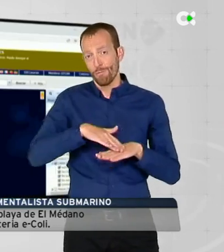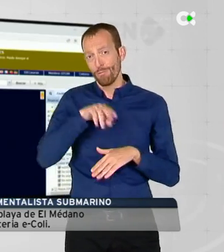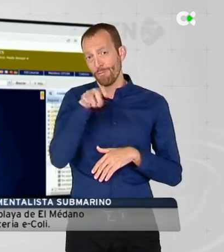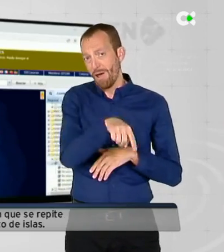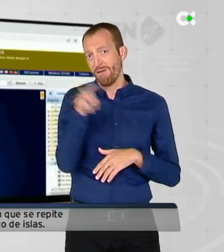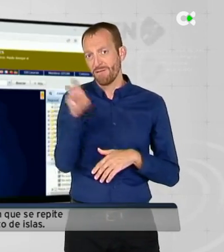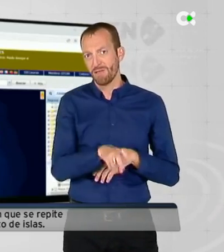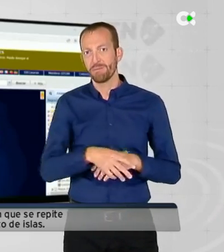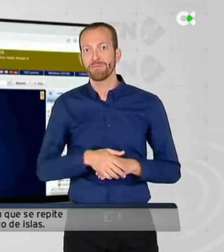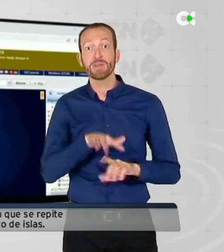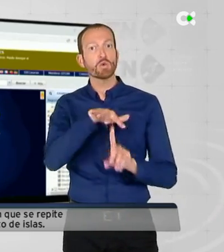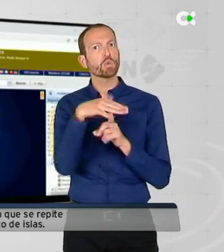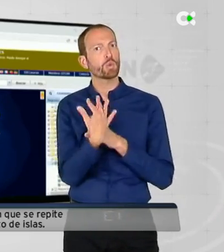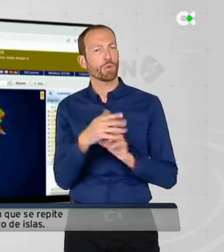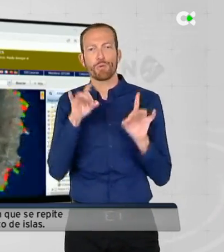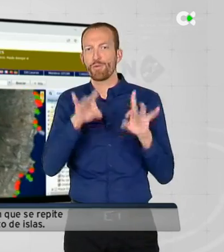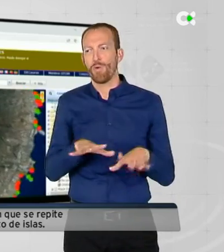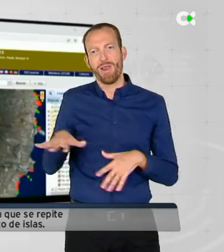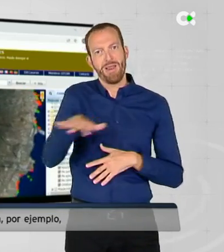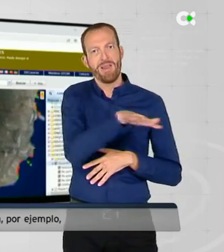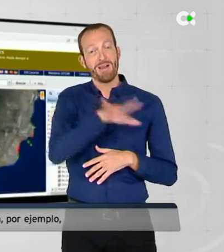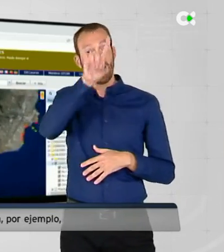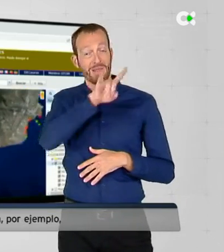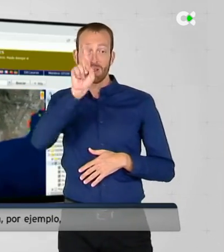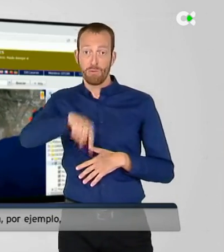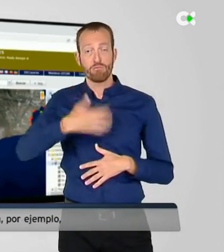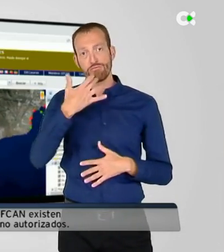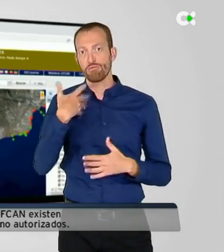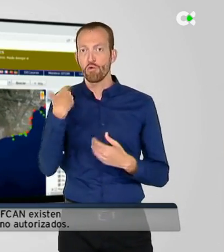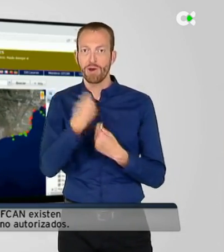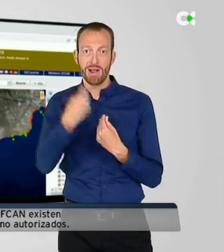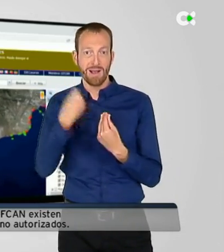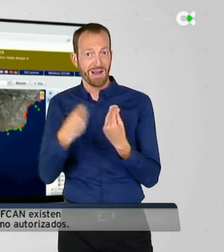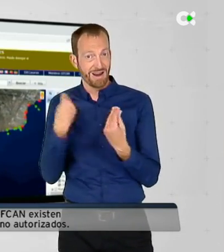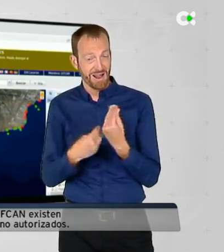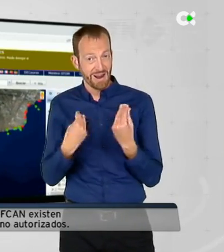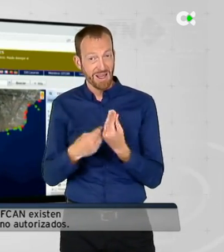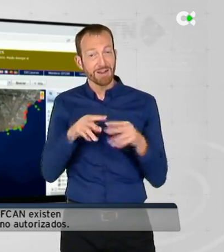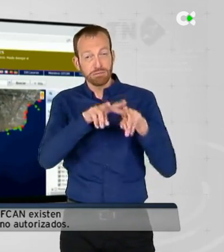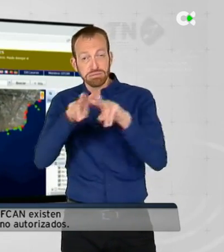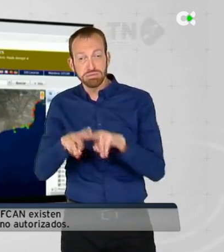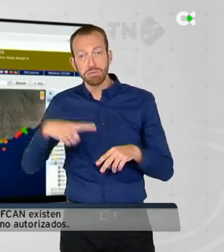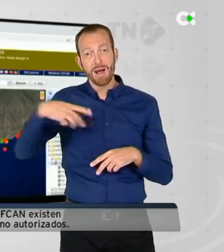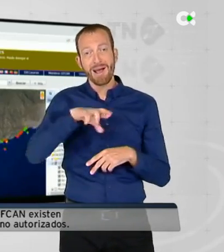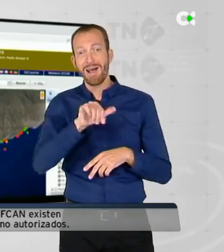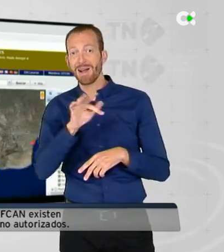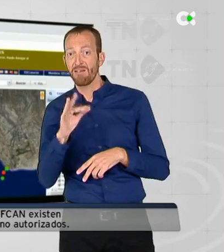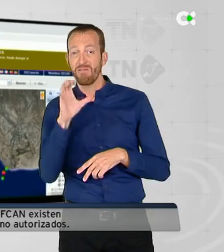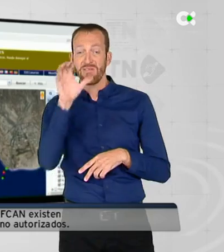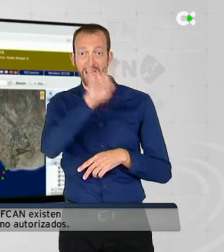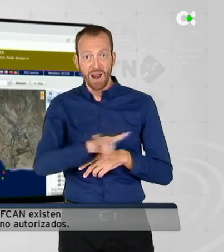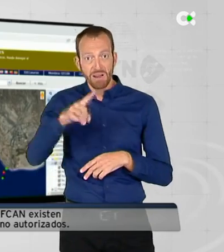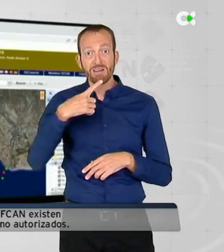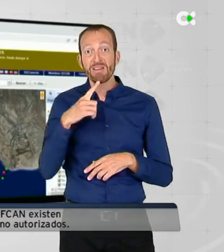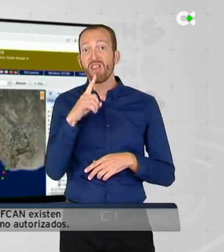Una situación que se repite en el resto de las islas. En Gran Canaria, por ejemplo, según el Grafcan, existen 100 emisarios